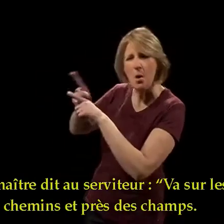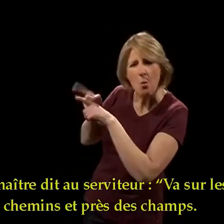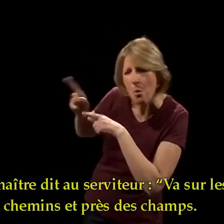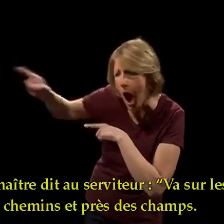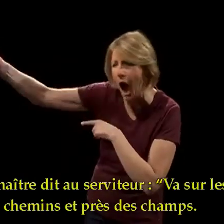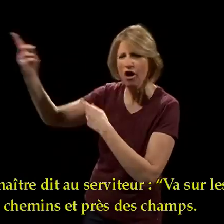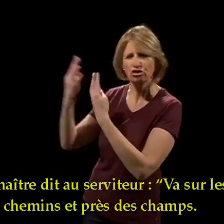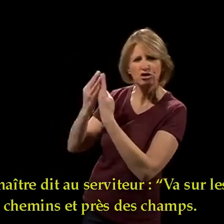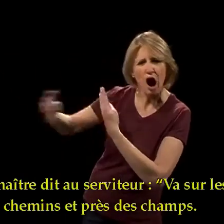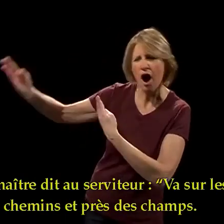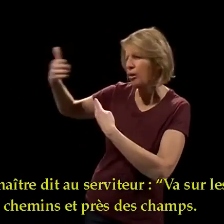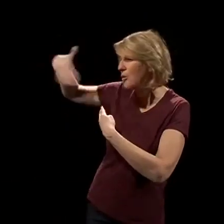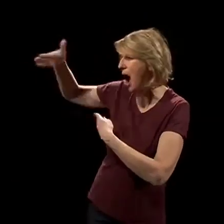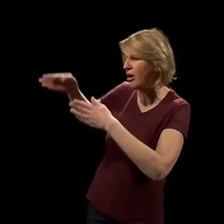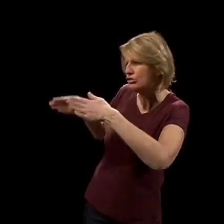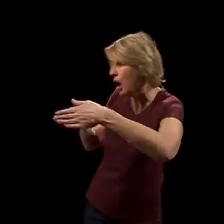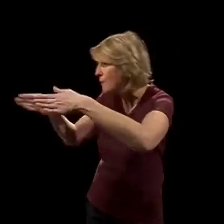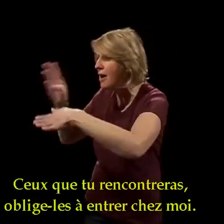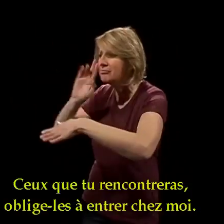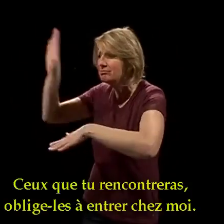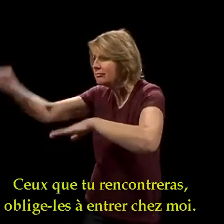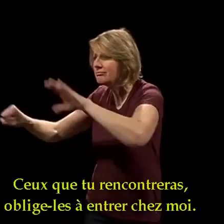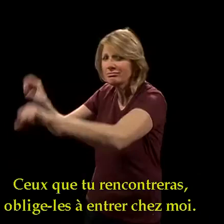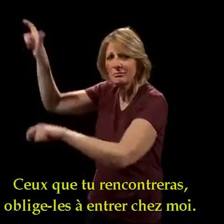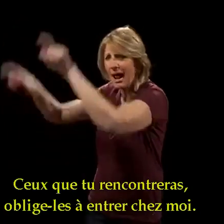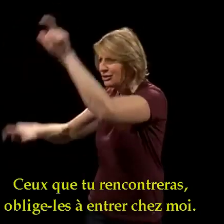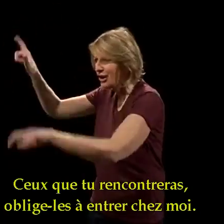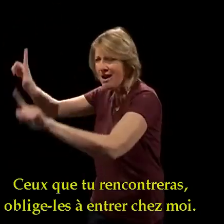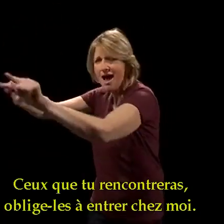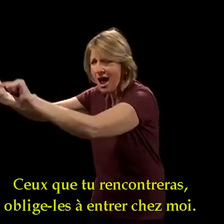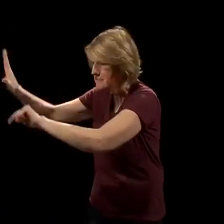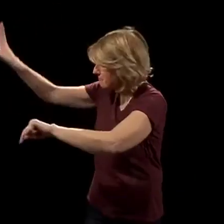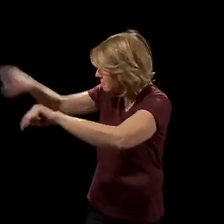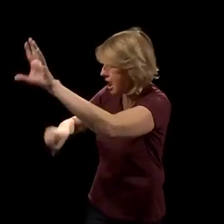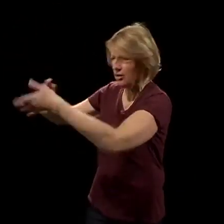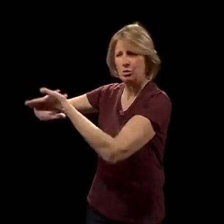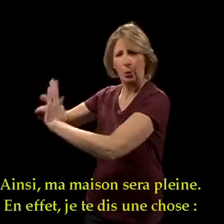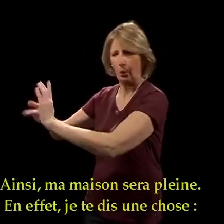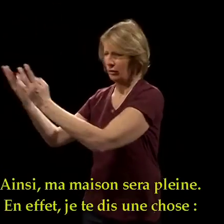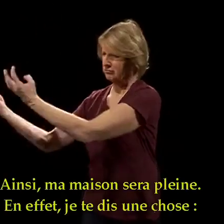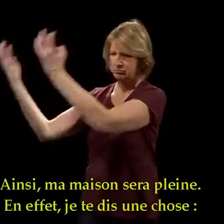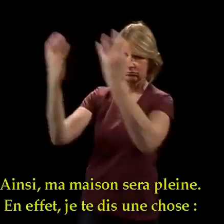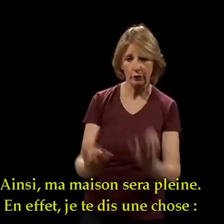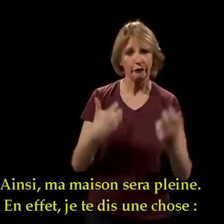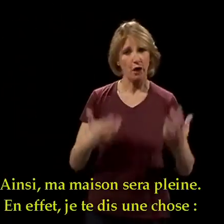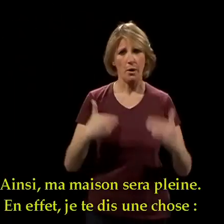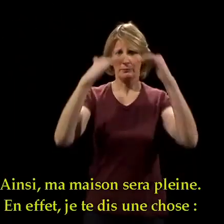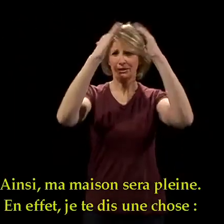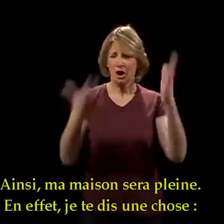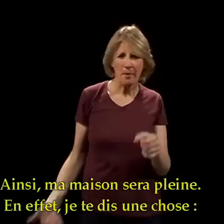serviteur, « Va sur les chemins et près des champs. Ceux que tu rencontreras, oblige-les à entrer chez moi. Ainsi